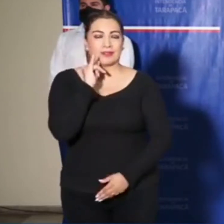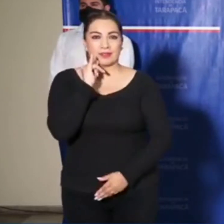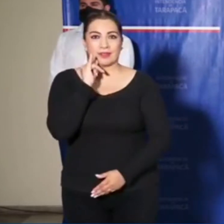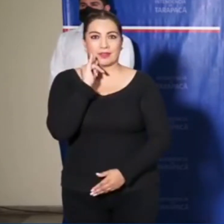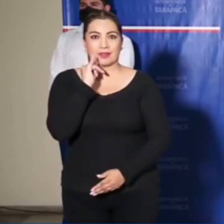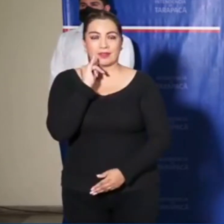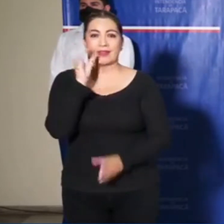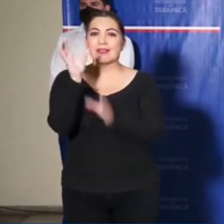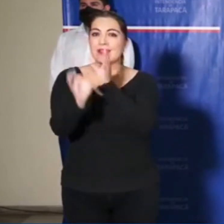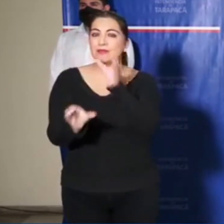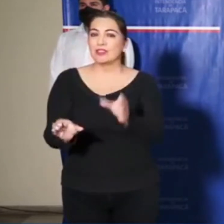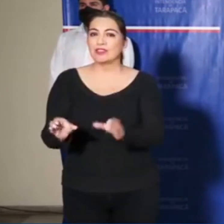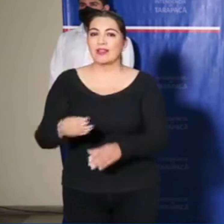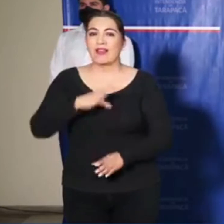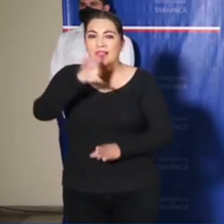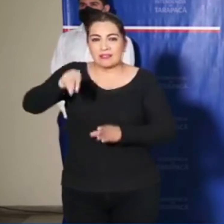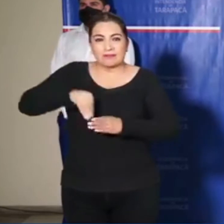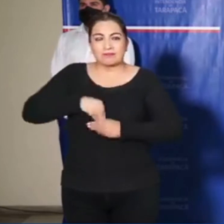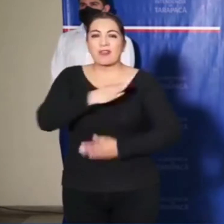de la fe,